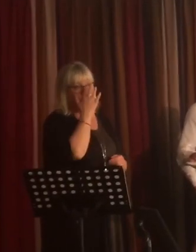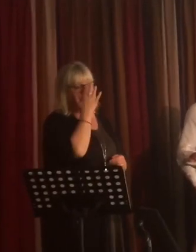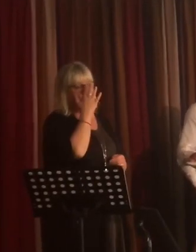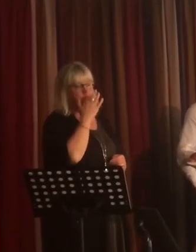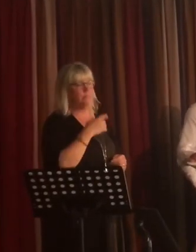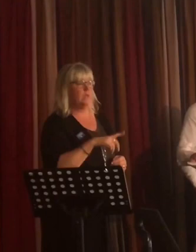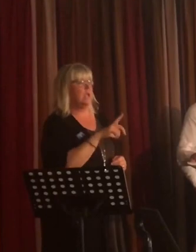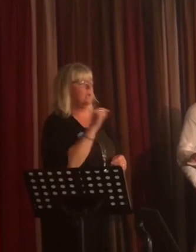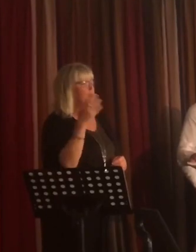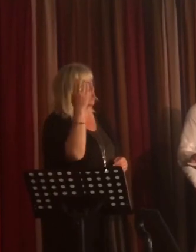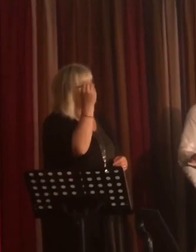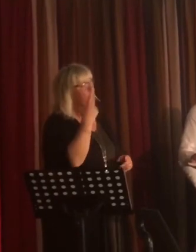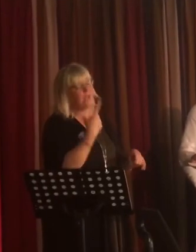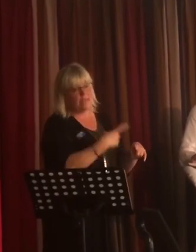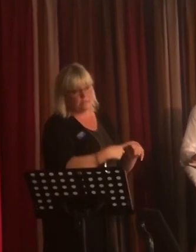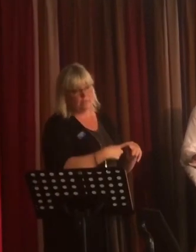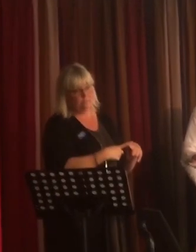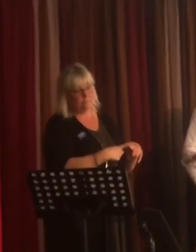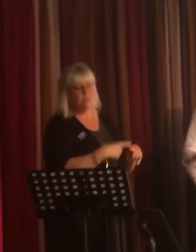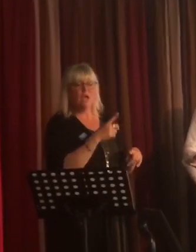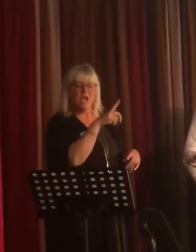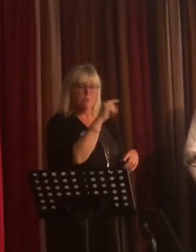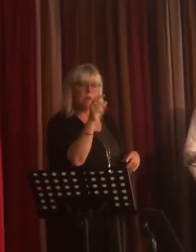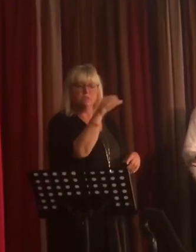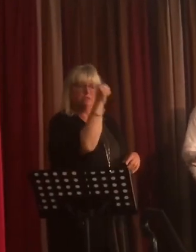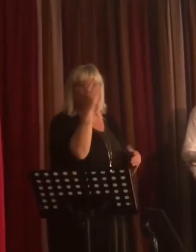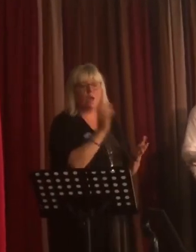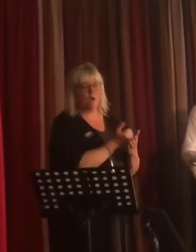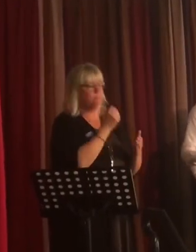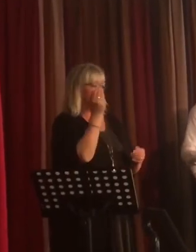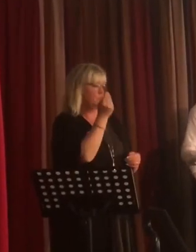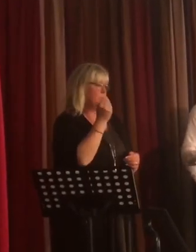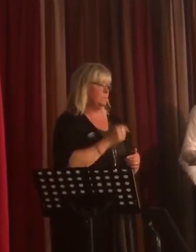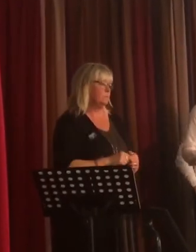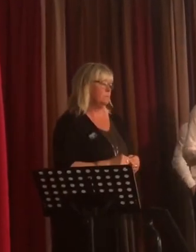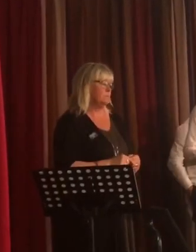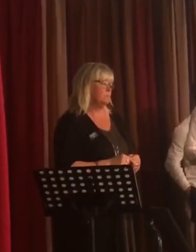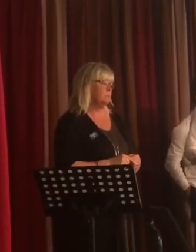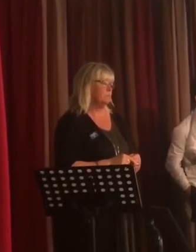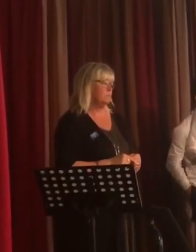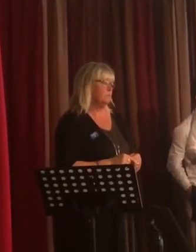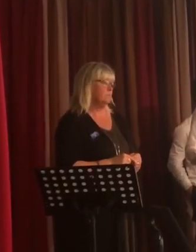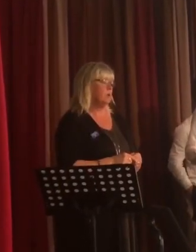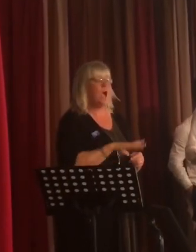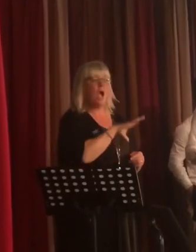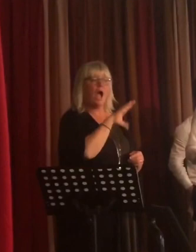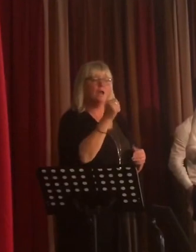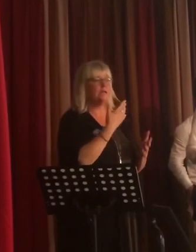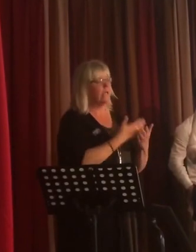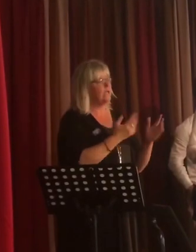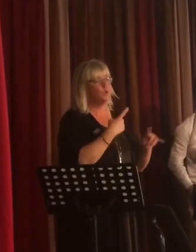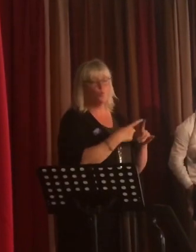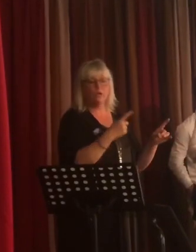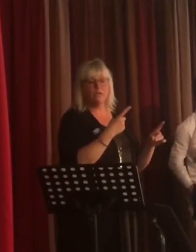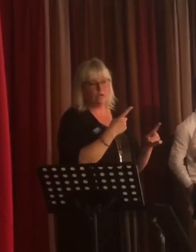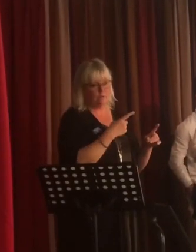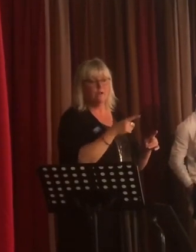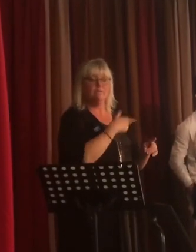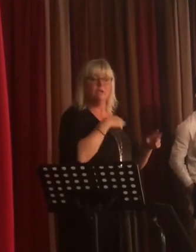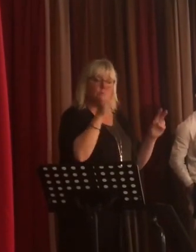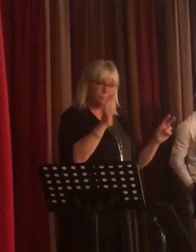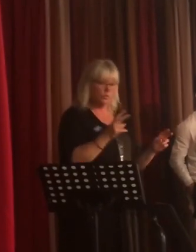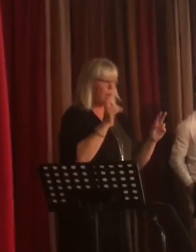Ibland var drömmarna enkla, ibland svåra att uppnå. Men allt är inte olikheter. Vi har